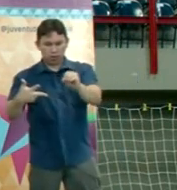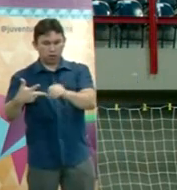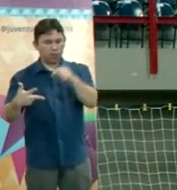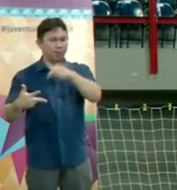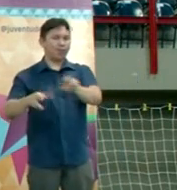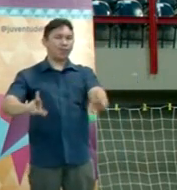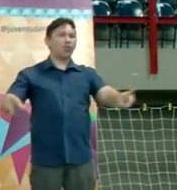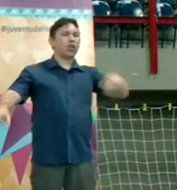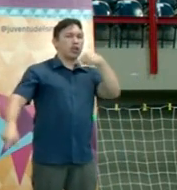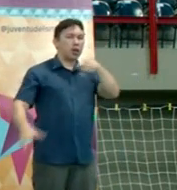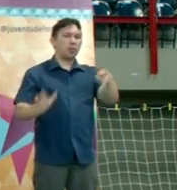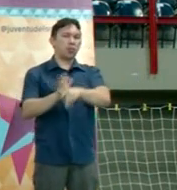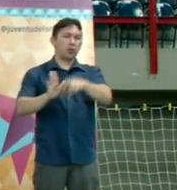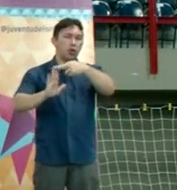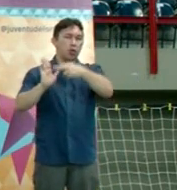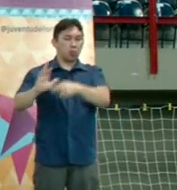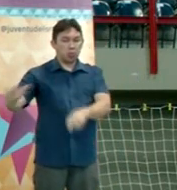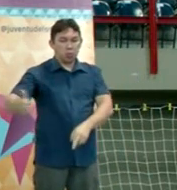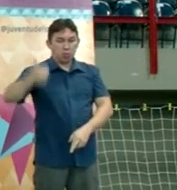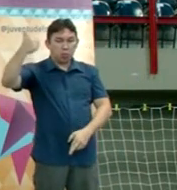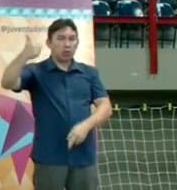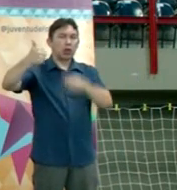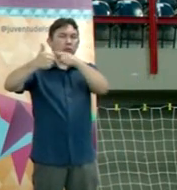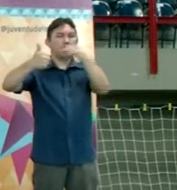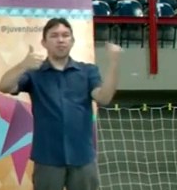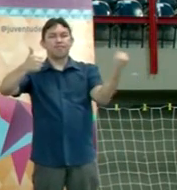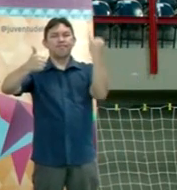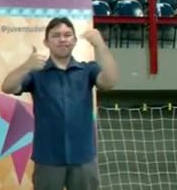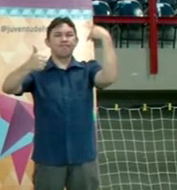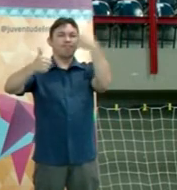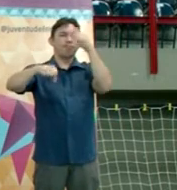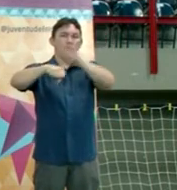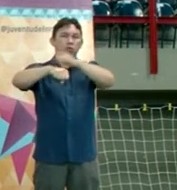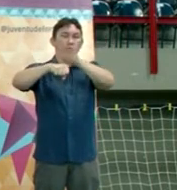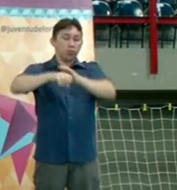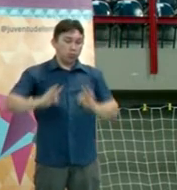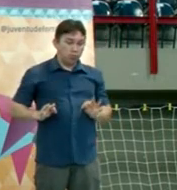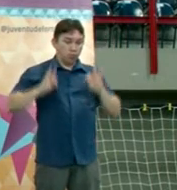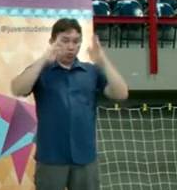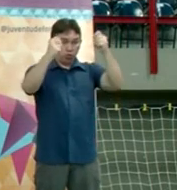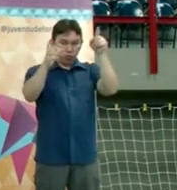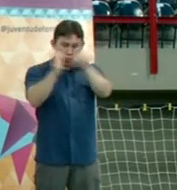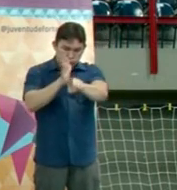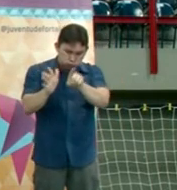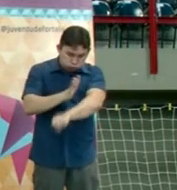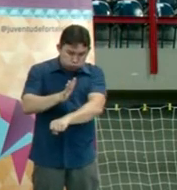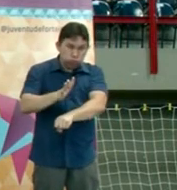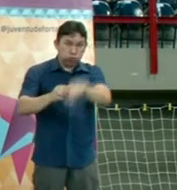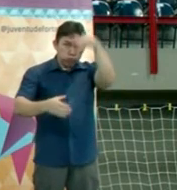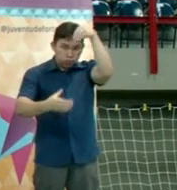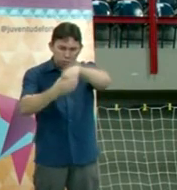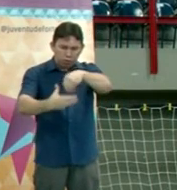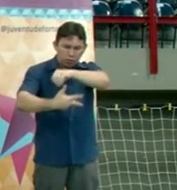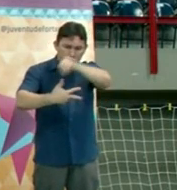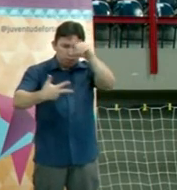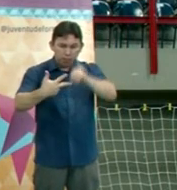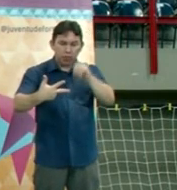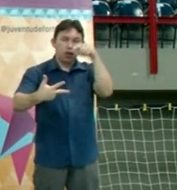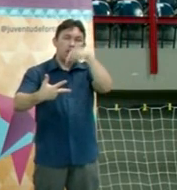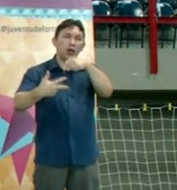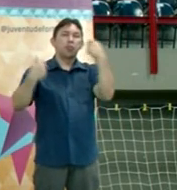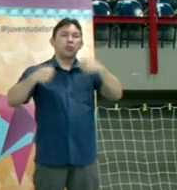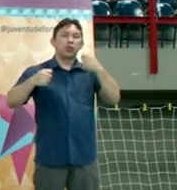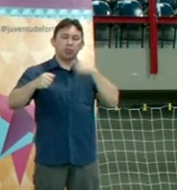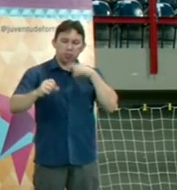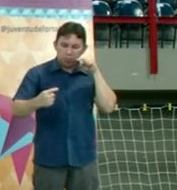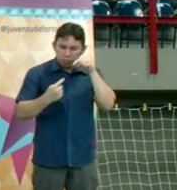seguir regras. E a primeira regra importante diz que toda questão da prova do Enem tem que